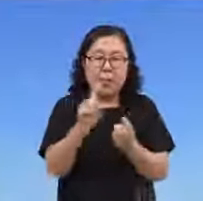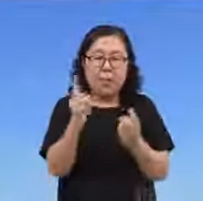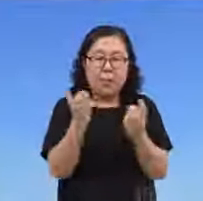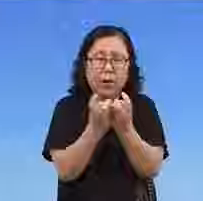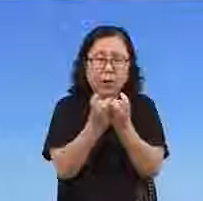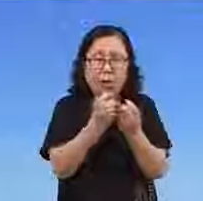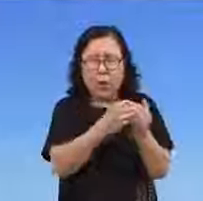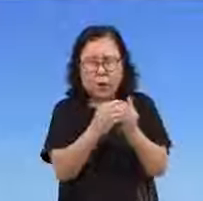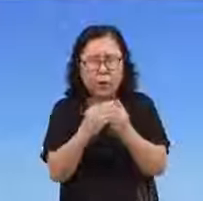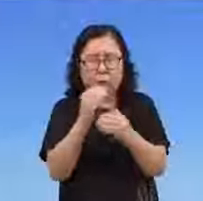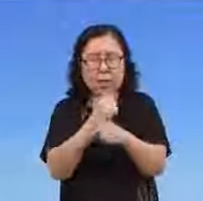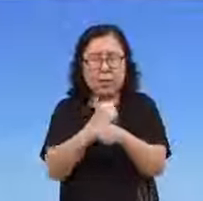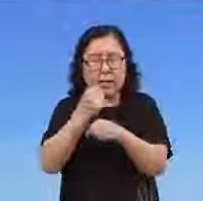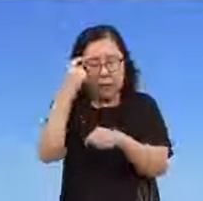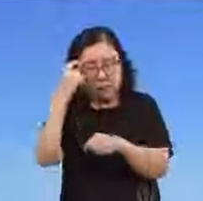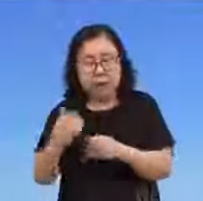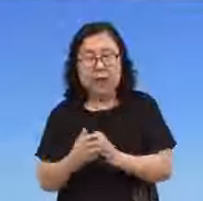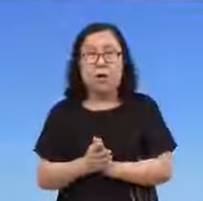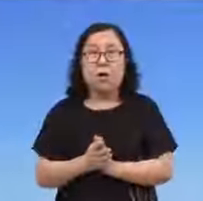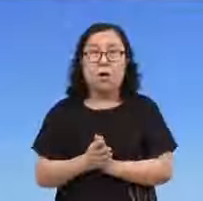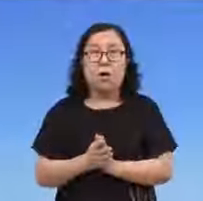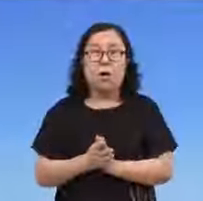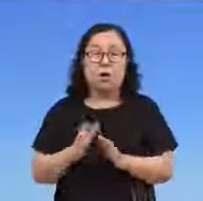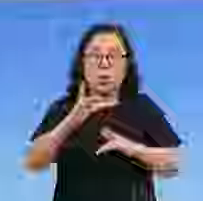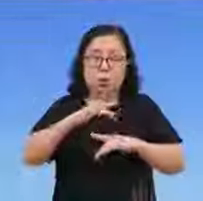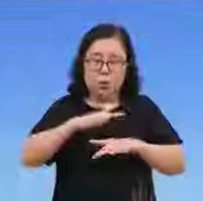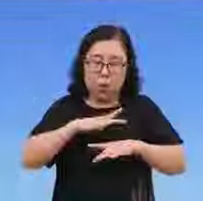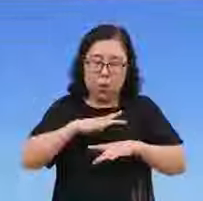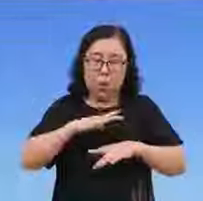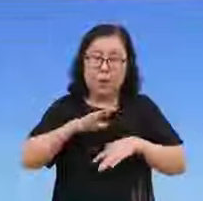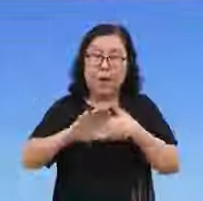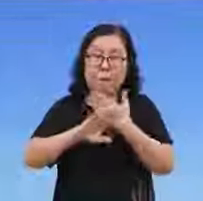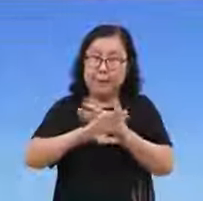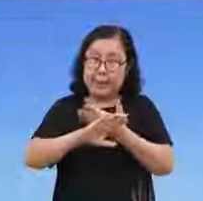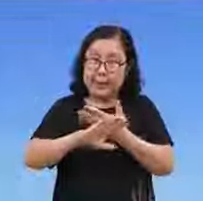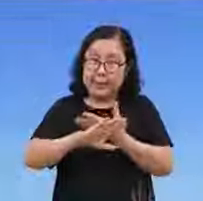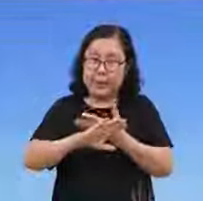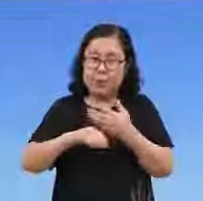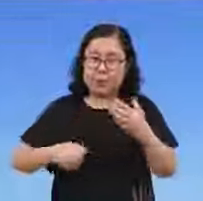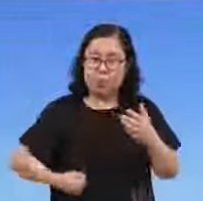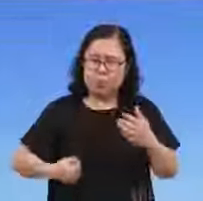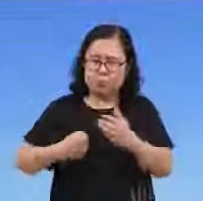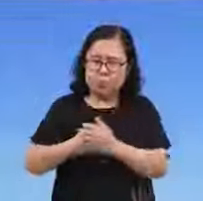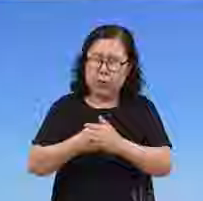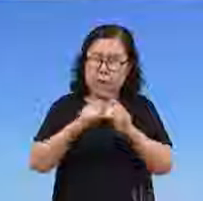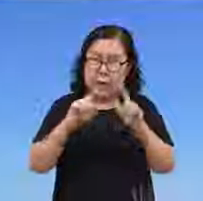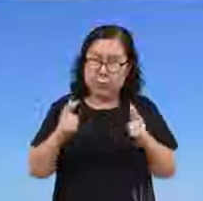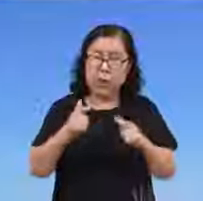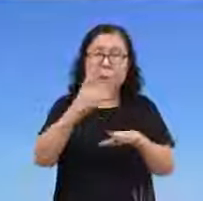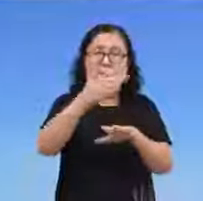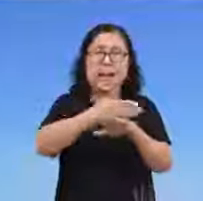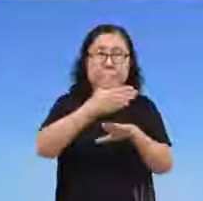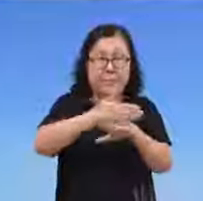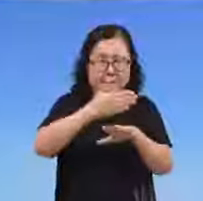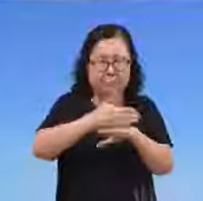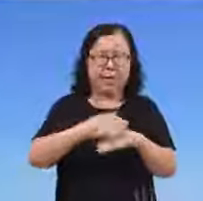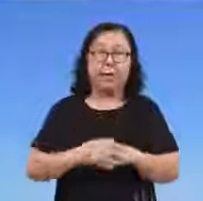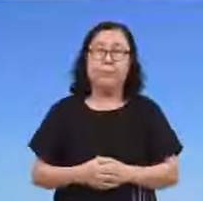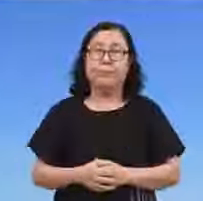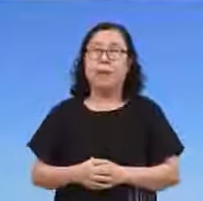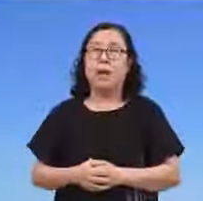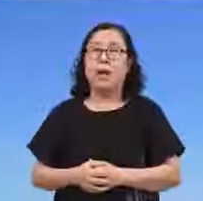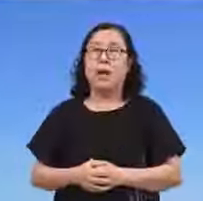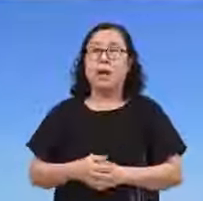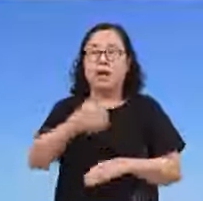다시 말씀드립니다. 두려움의 반대는 용기가 아니라 감사이다. 결론을 저는